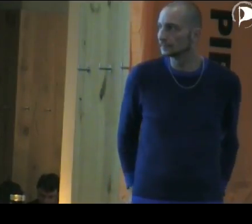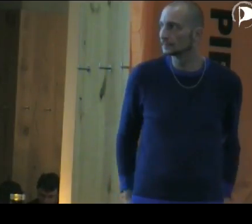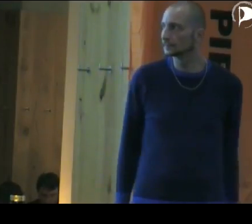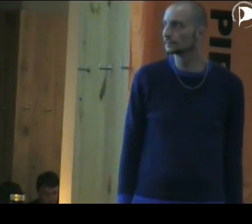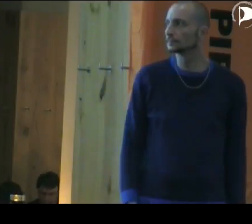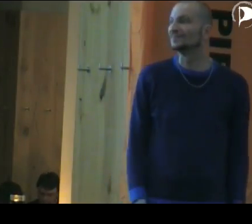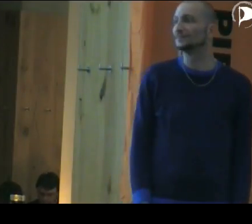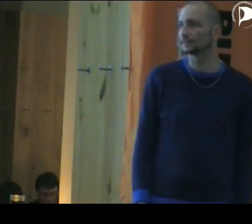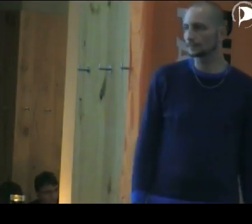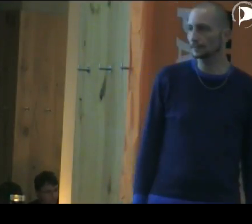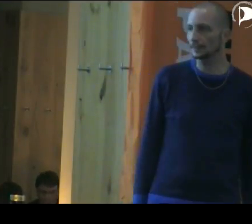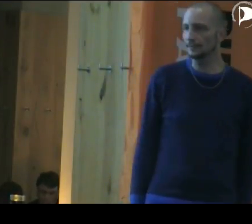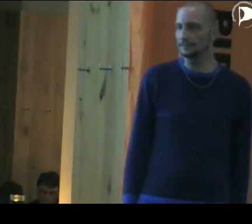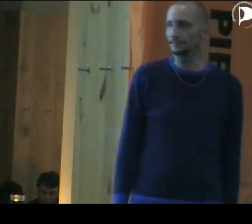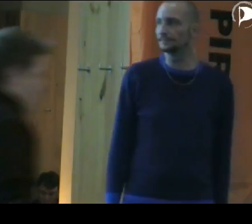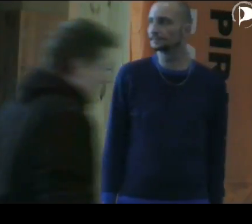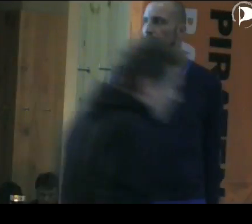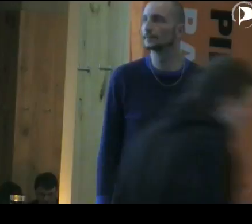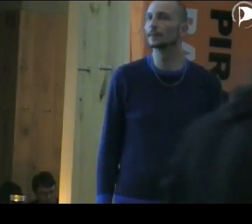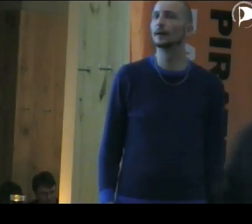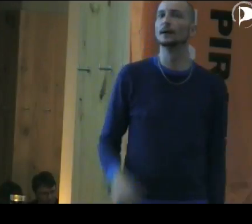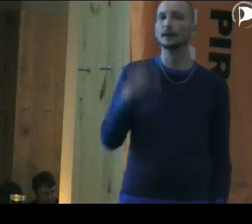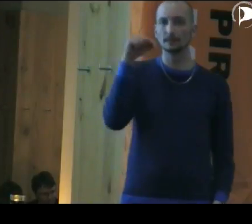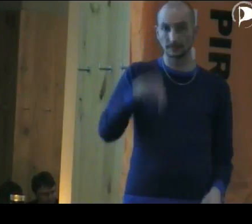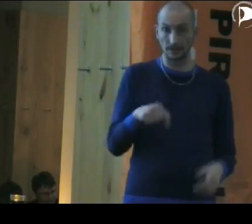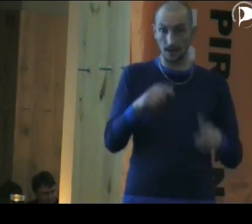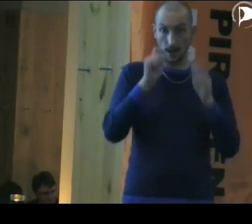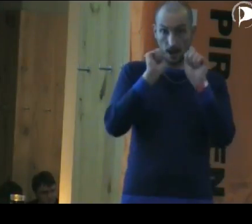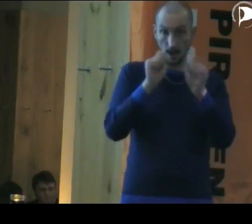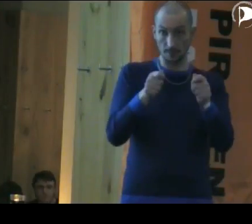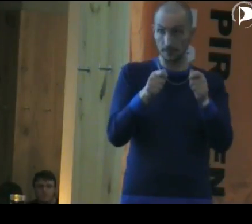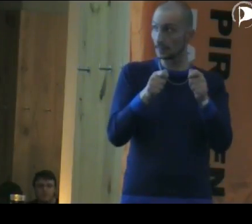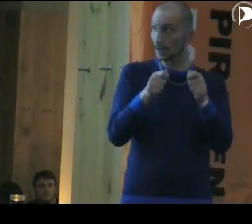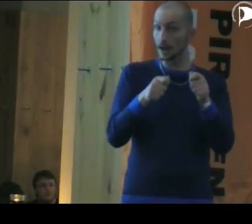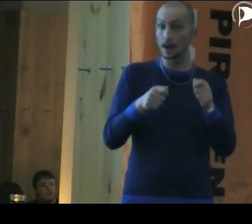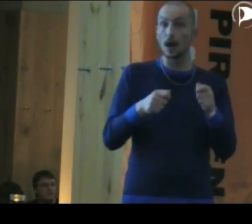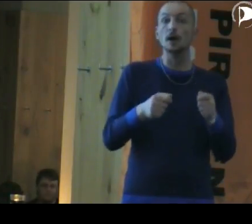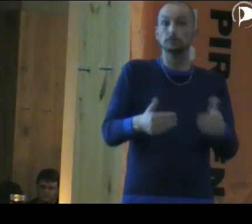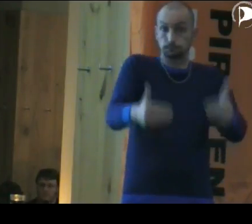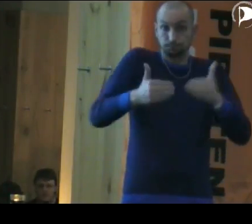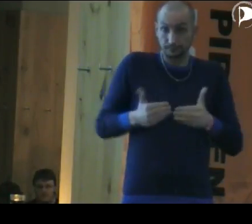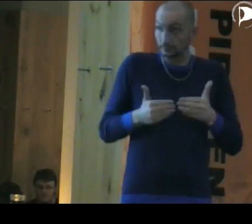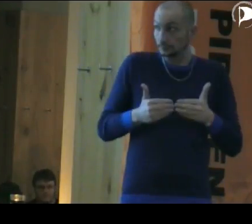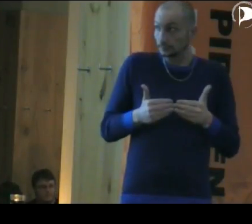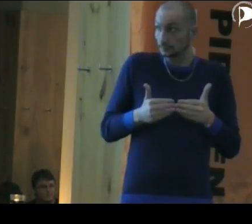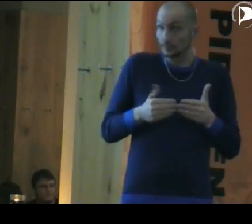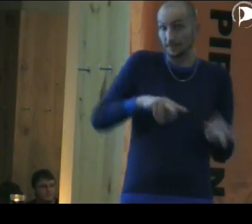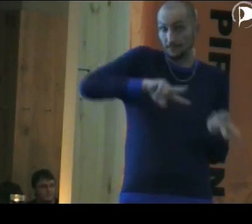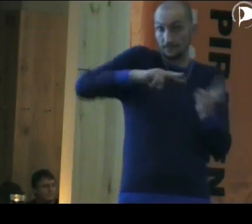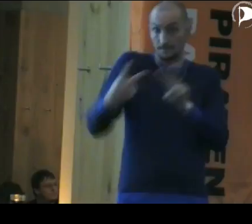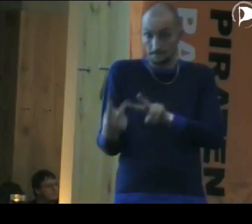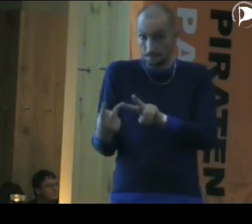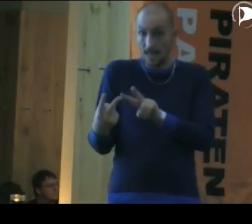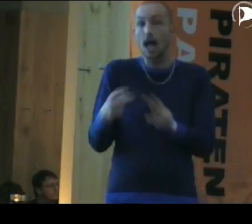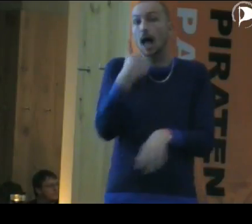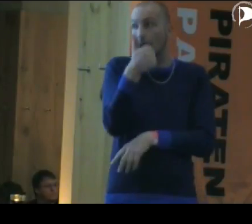ok inzwischen liegt aber der andere konnte hat zurückgezogen verändert wir haben jetzt am tag der einmal